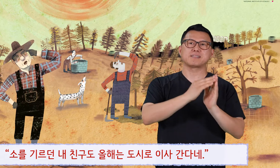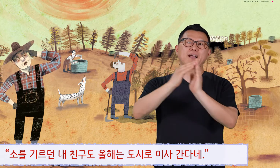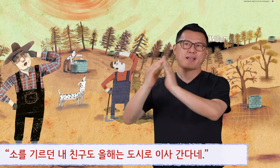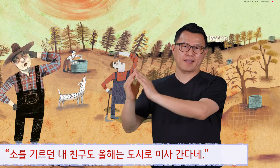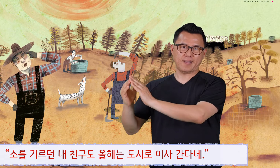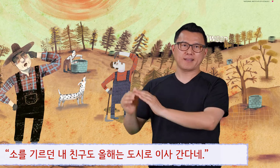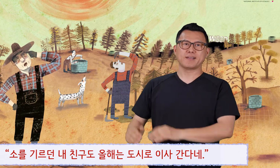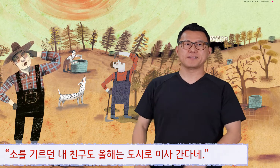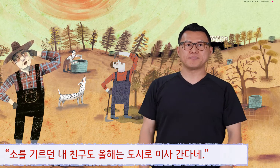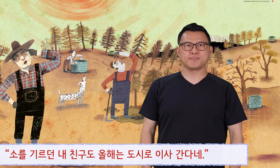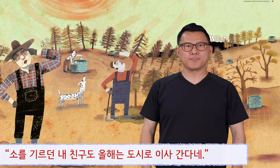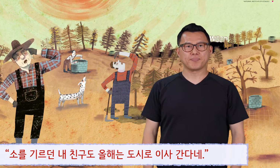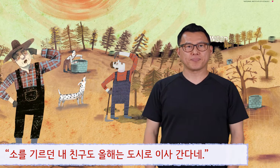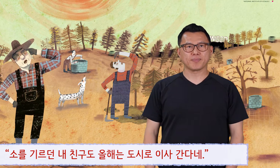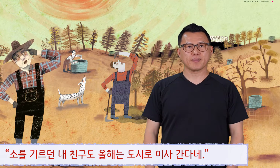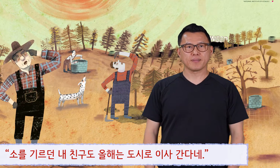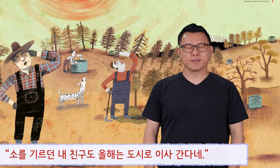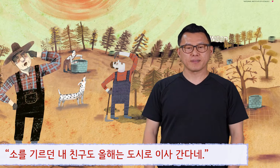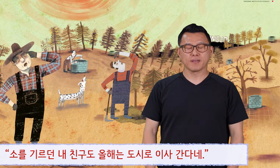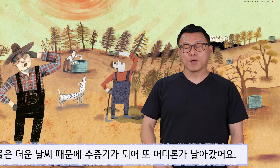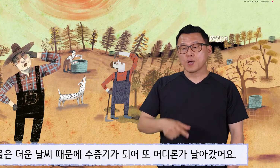도시로 이사 간다네.